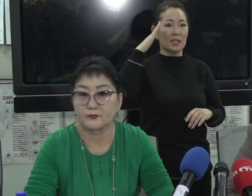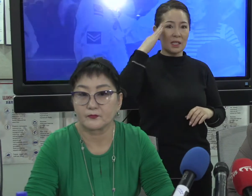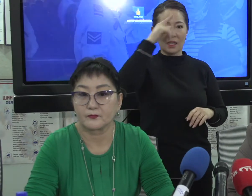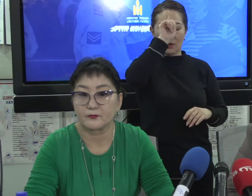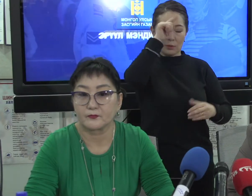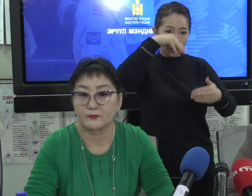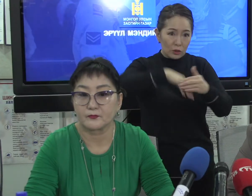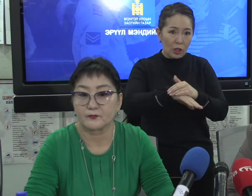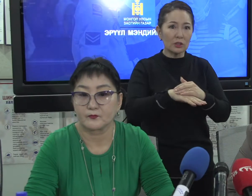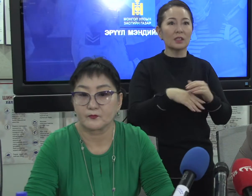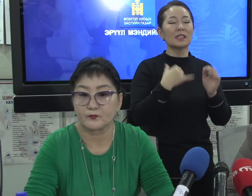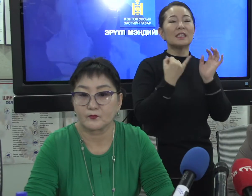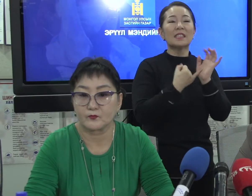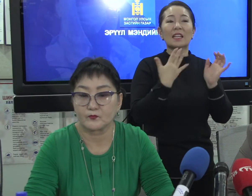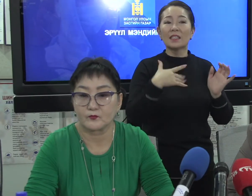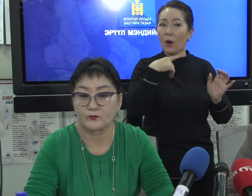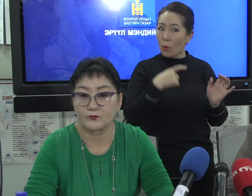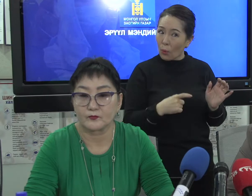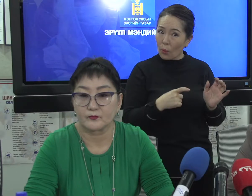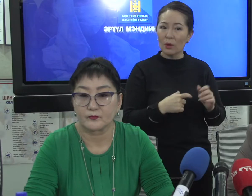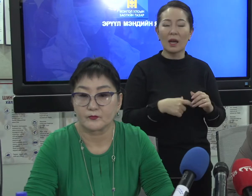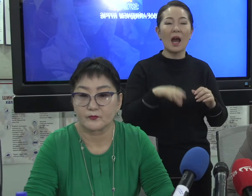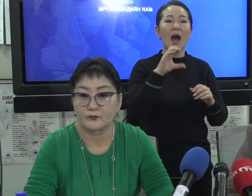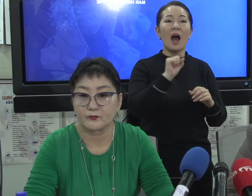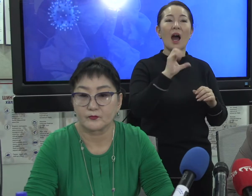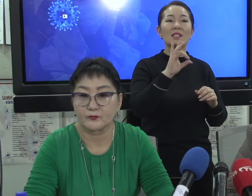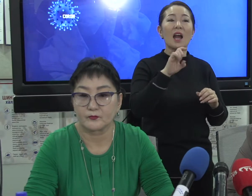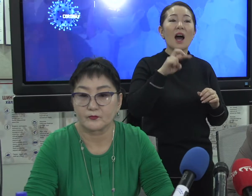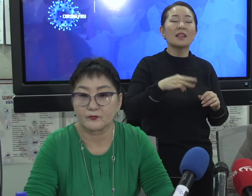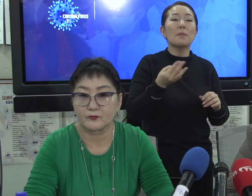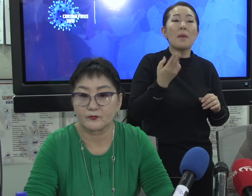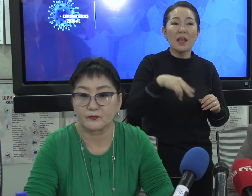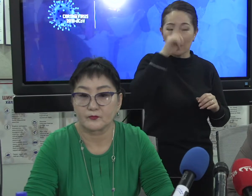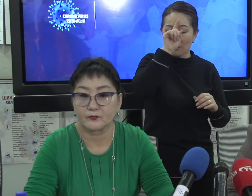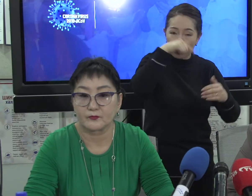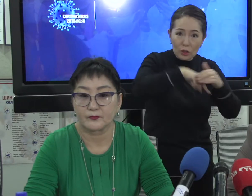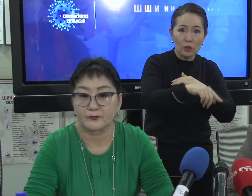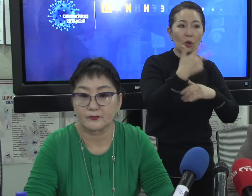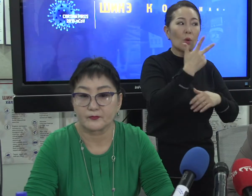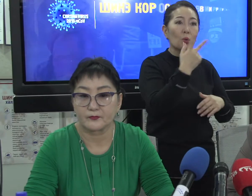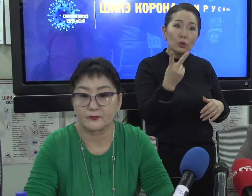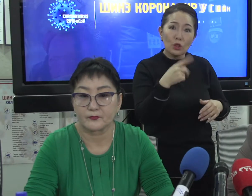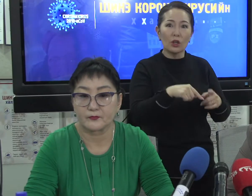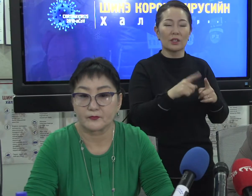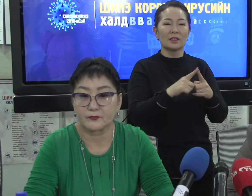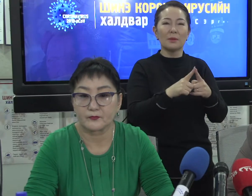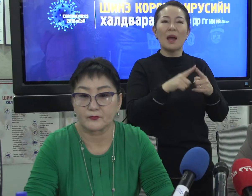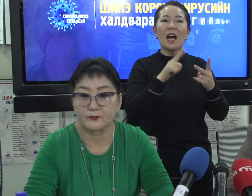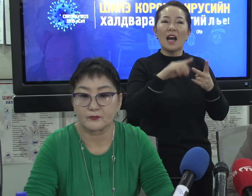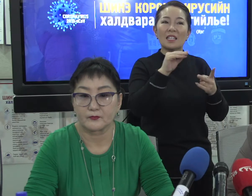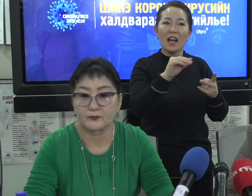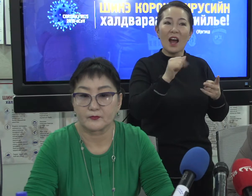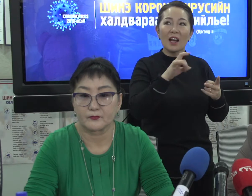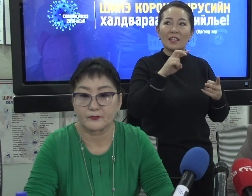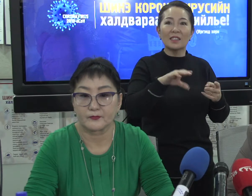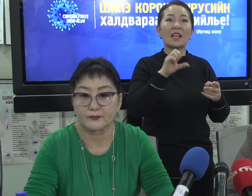65 хүн, улсын 2 дугаар эмнэлэгт 9, асралт мэд эмнэлэгт 32, жаргалантын амны онцгой байдлын